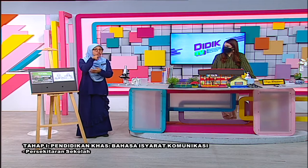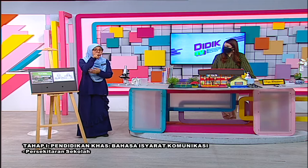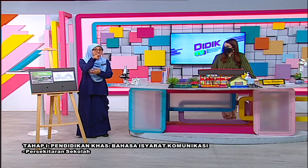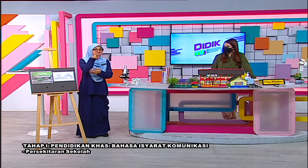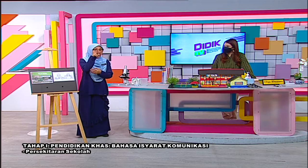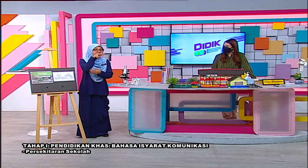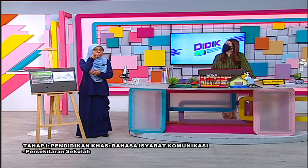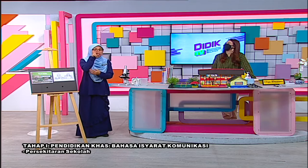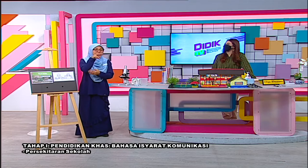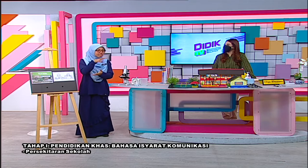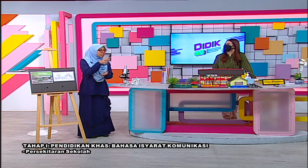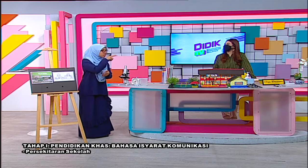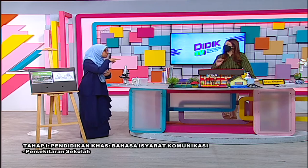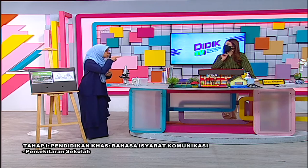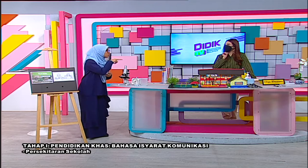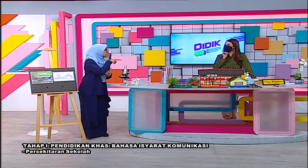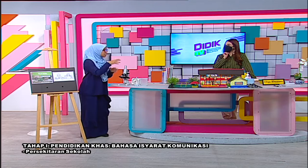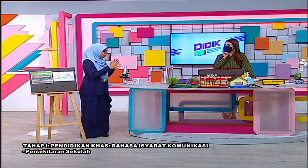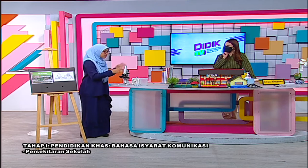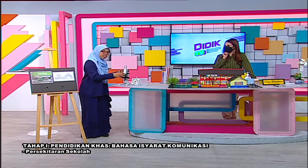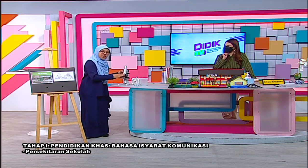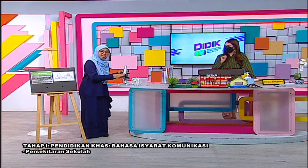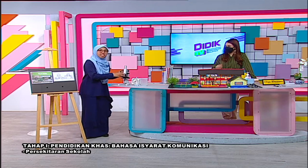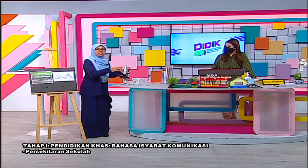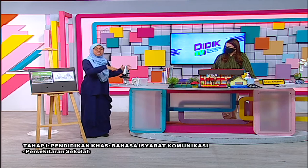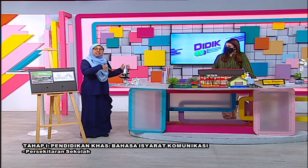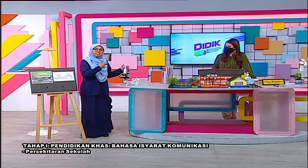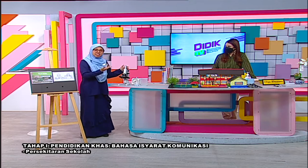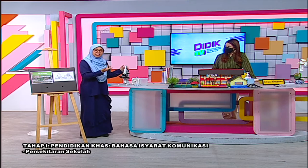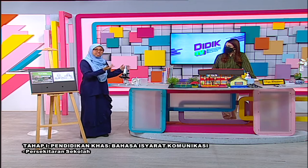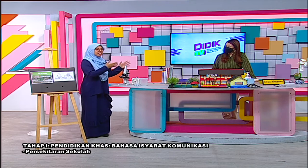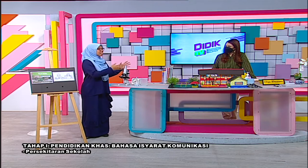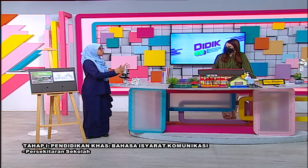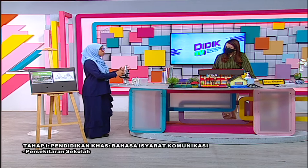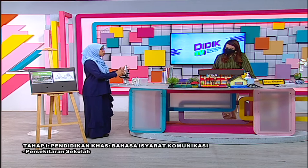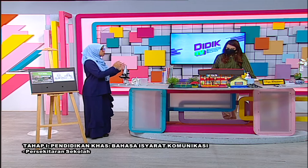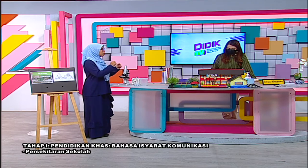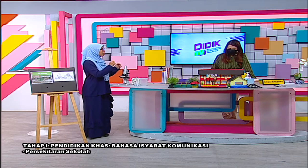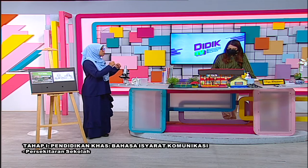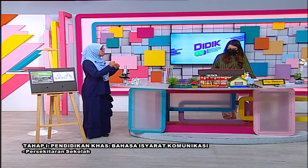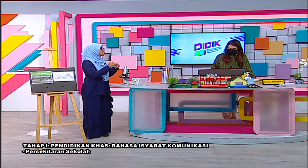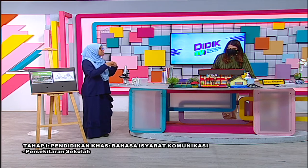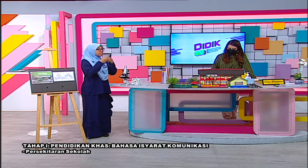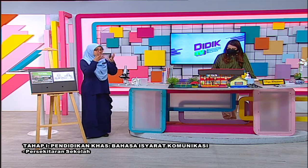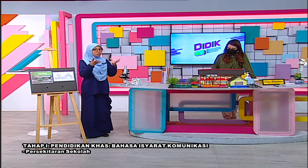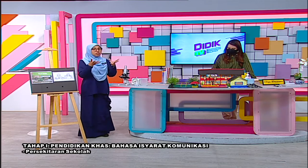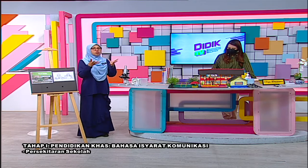visual. Dia belajar ni kena tengok, kena pegang, kena rasa. Untuk sebab mereka belajar banyak